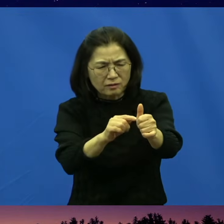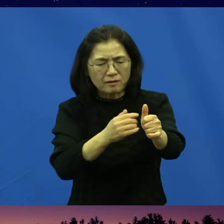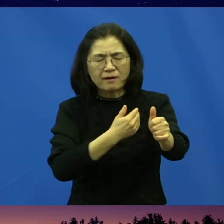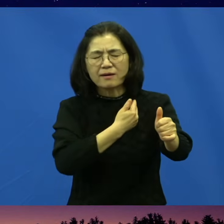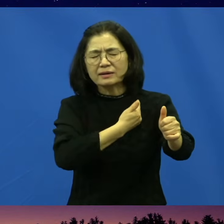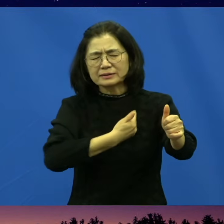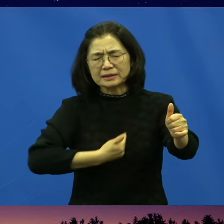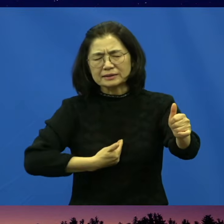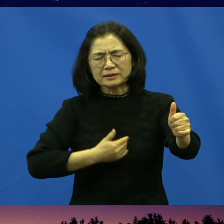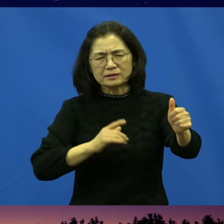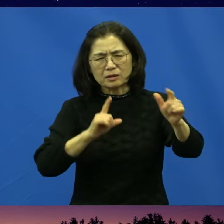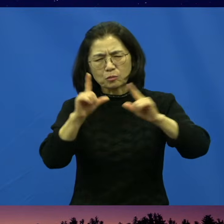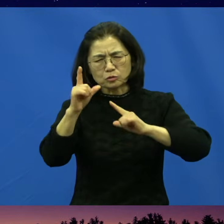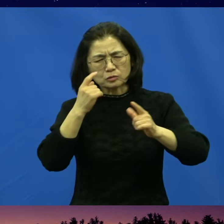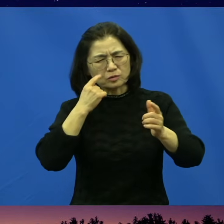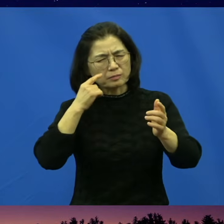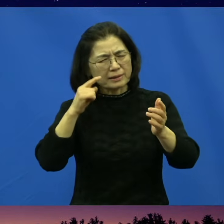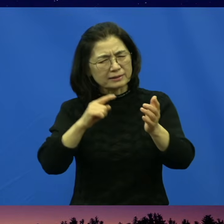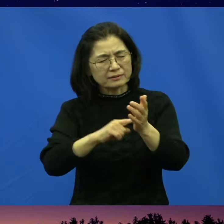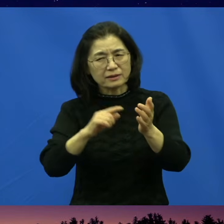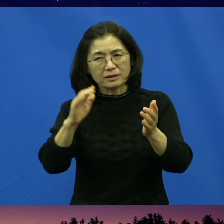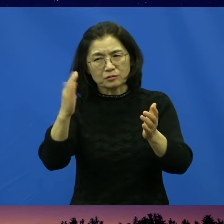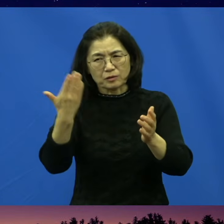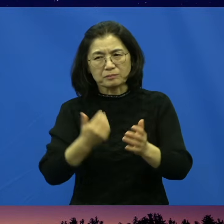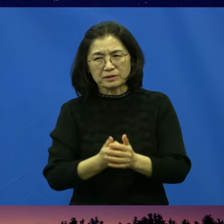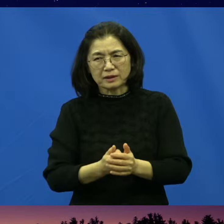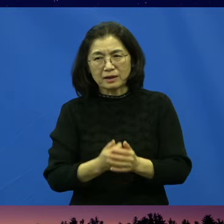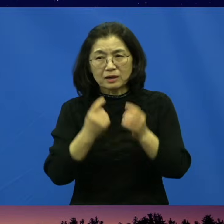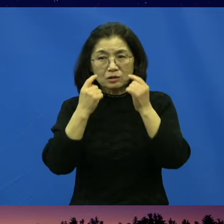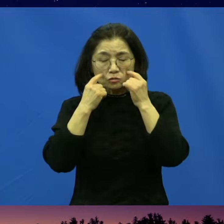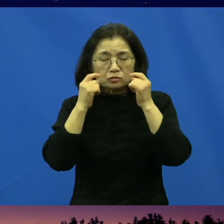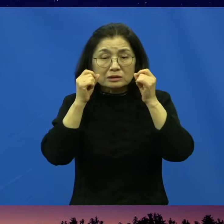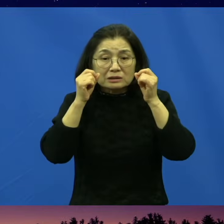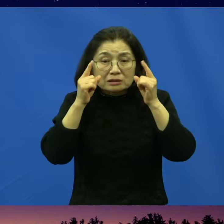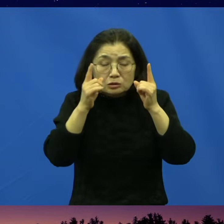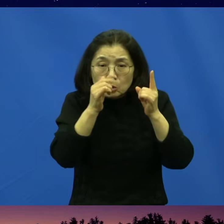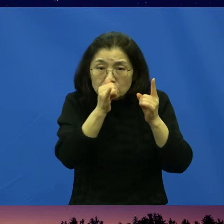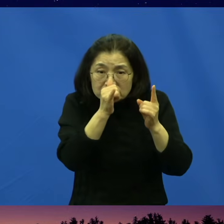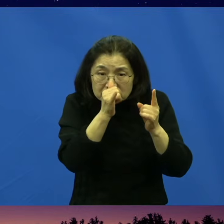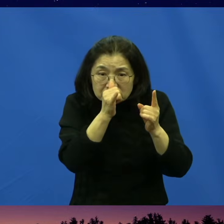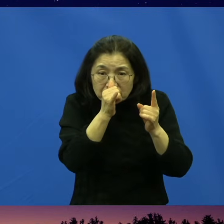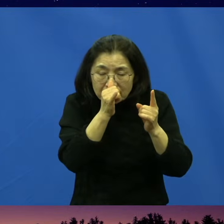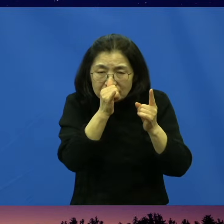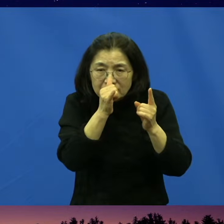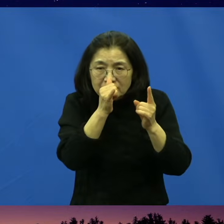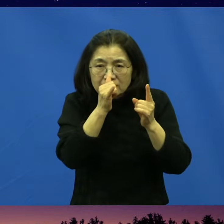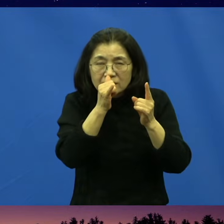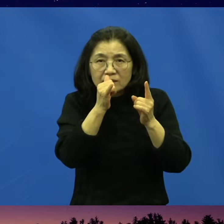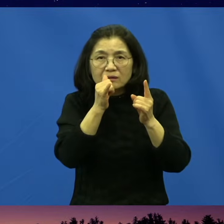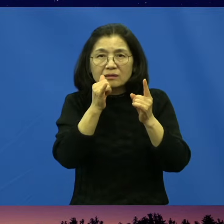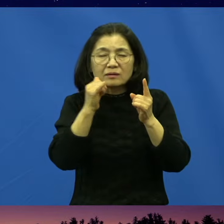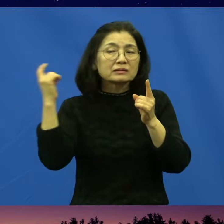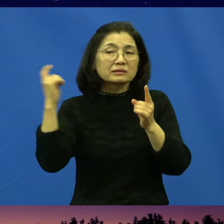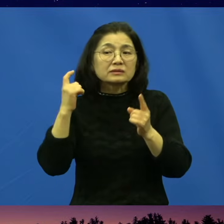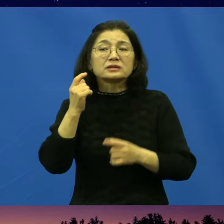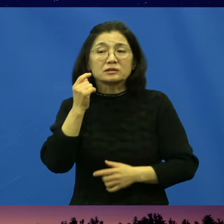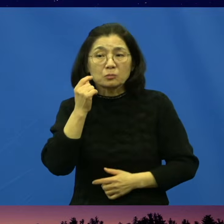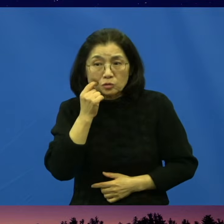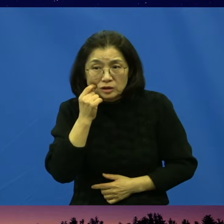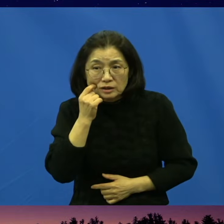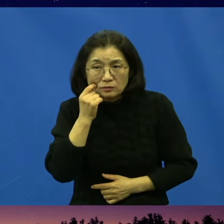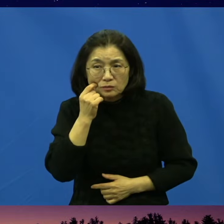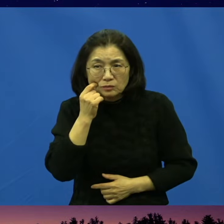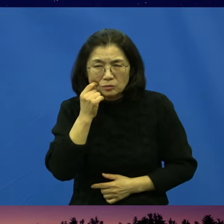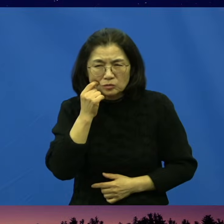눈을 뜨고 있지만 보지 못하고, 귀로 듣고 있지만 깨닫지 못하는 사람들, 그 제자들의